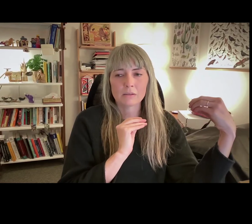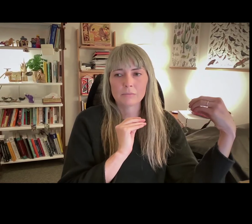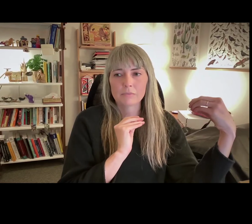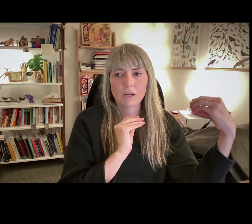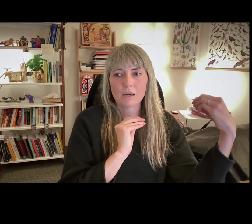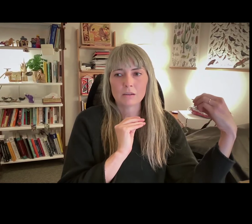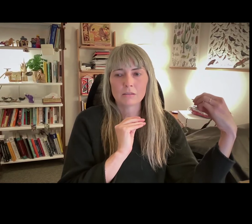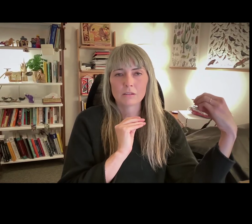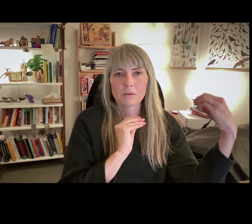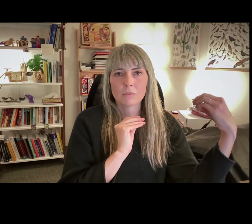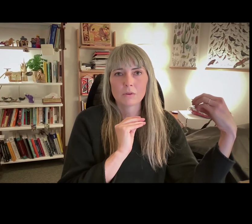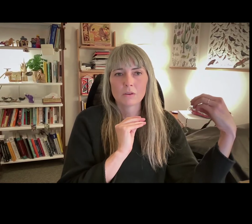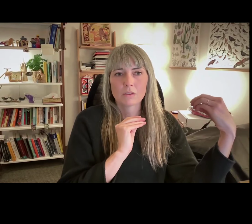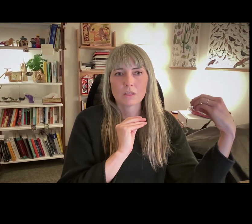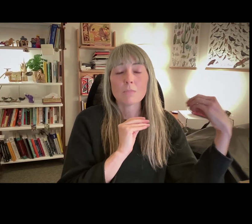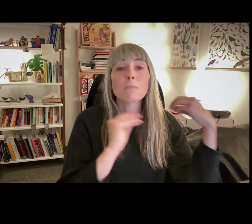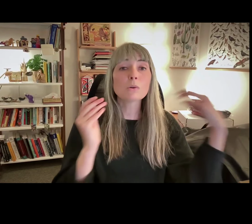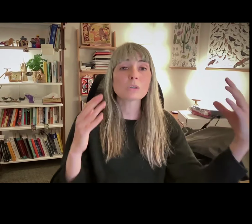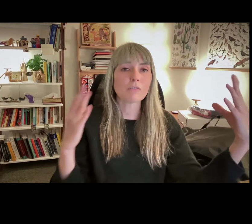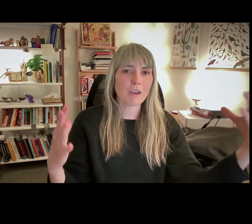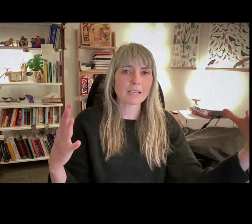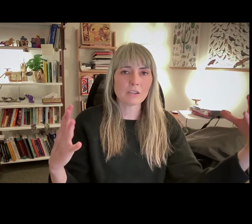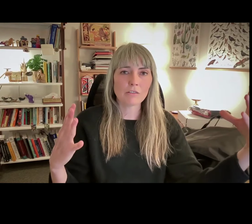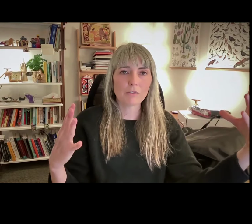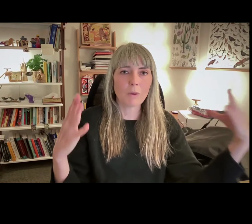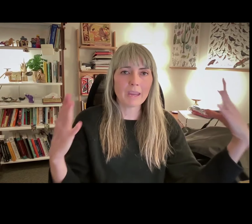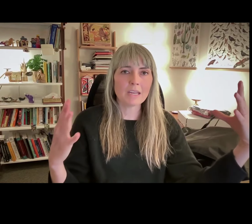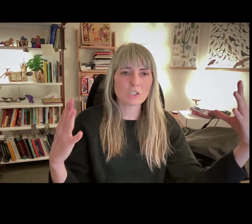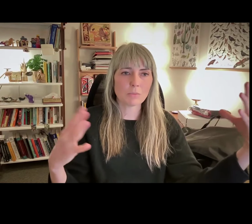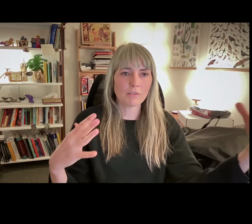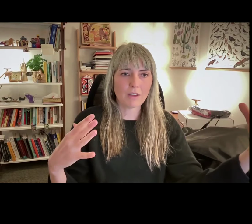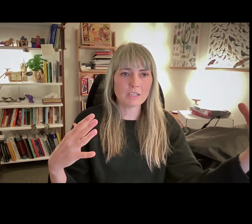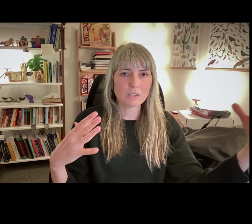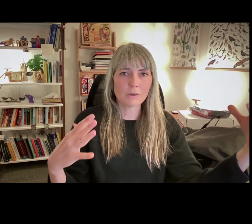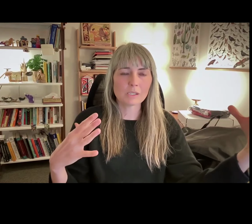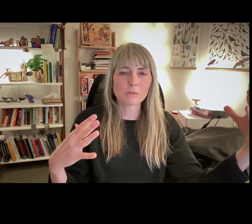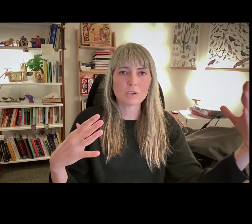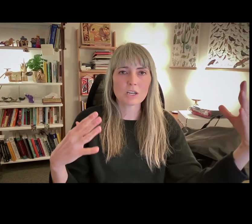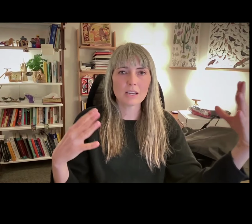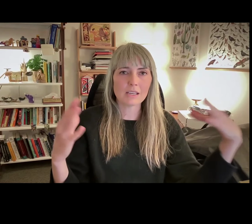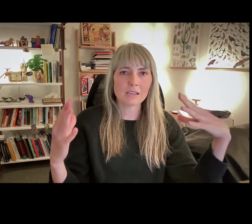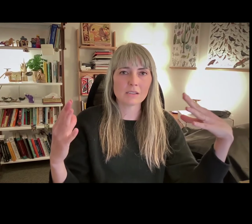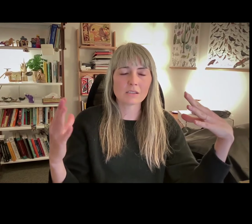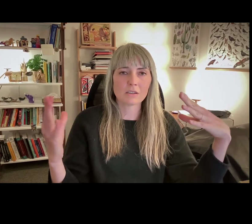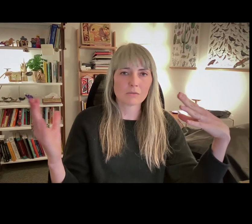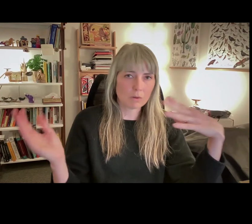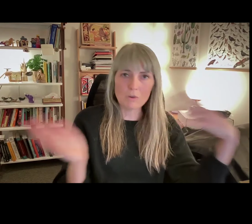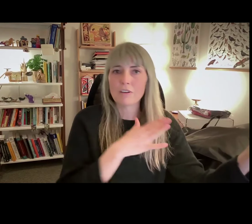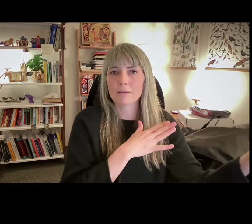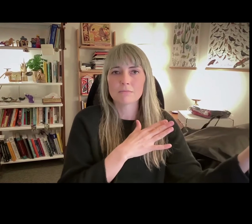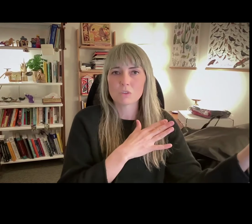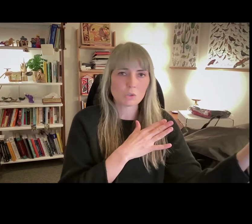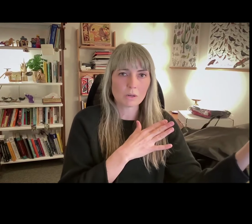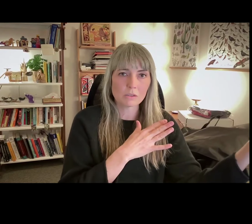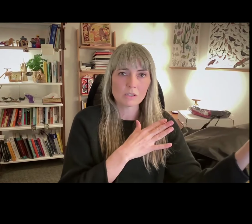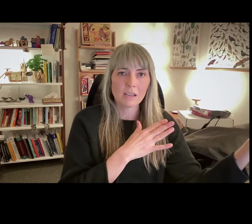estás. Entonces, si pensamos en the most effective way to la forma prevent más noise efectiva exposure de is prevenir